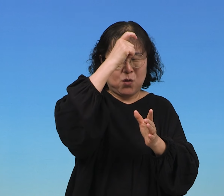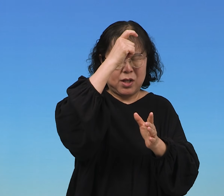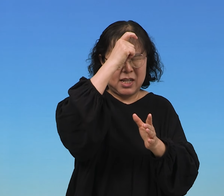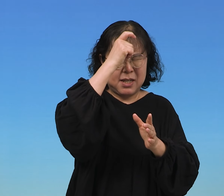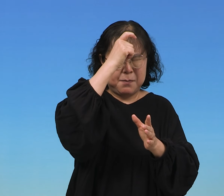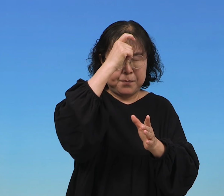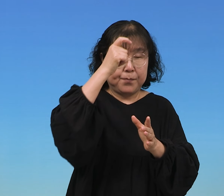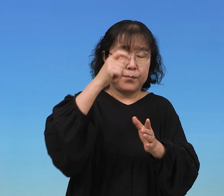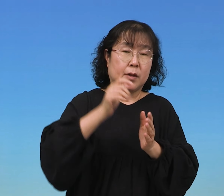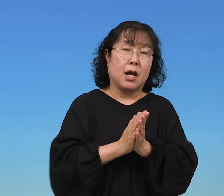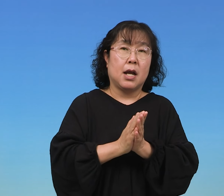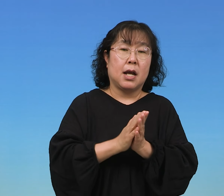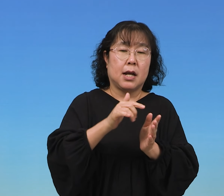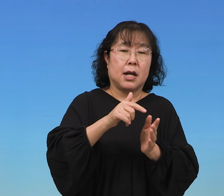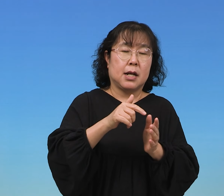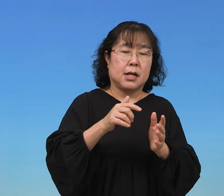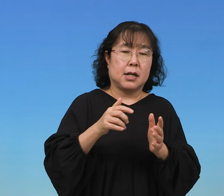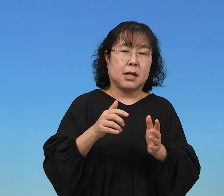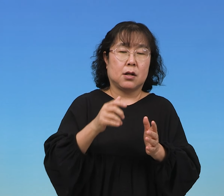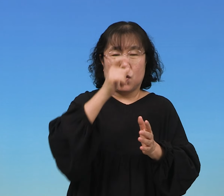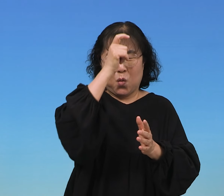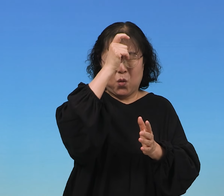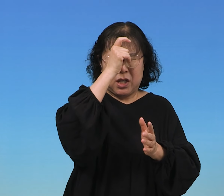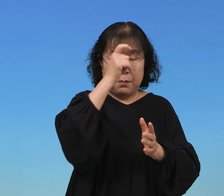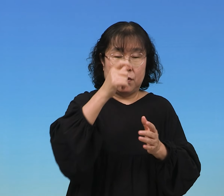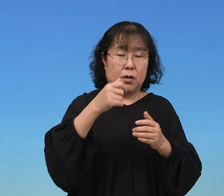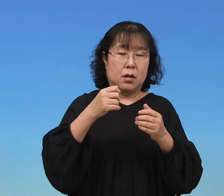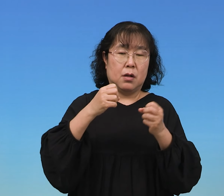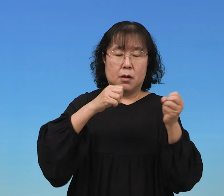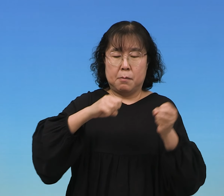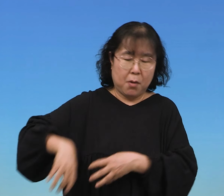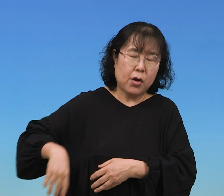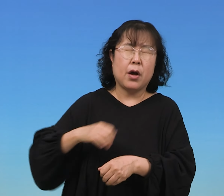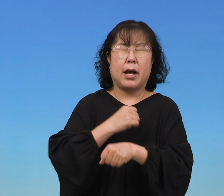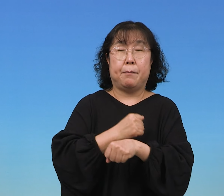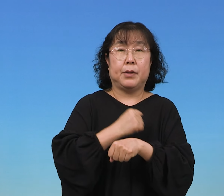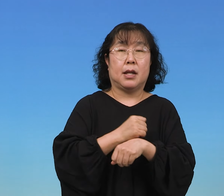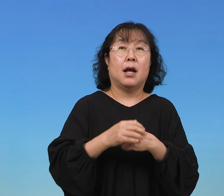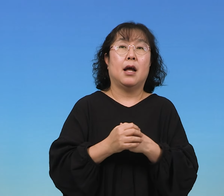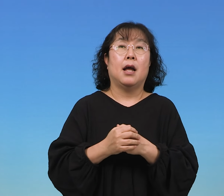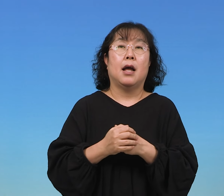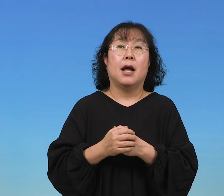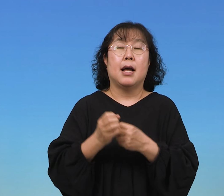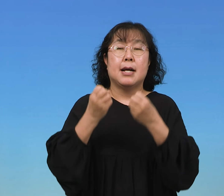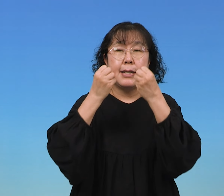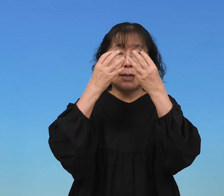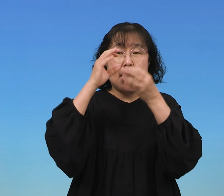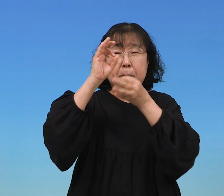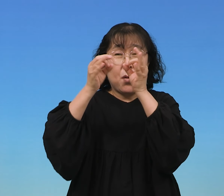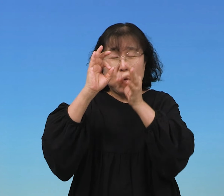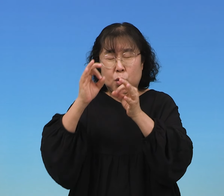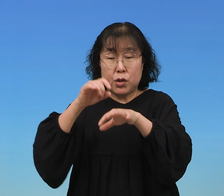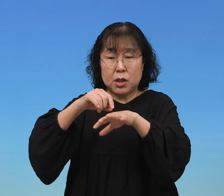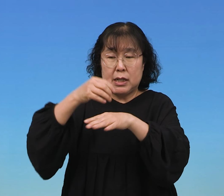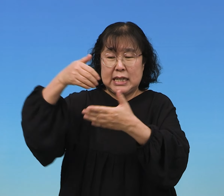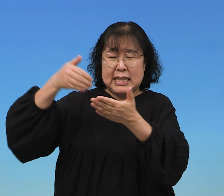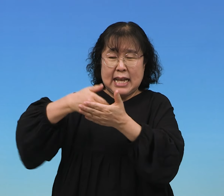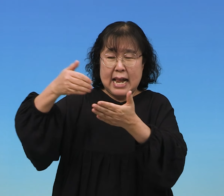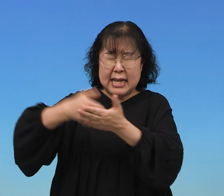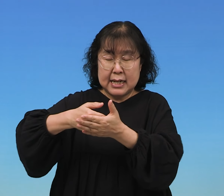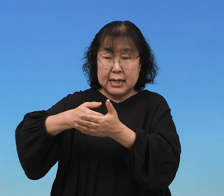고정관념으로 인한 경직 풀기. 17절입니다. 새 포도주를 낡은 가죽 부대에 넣지